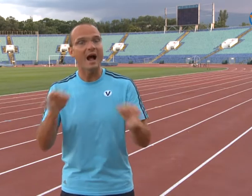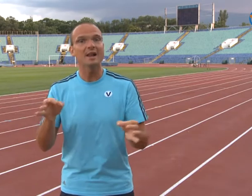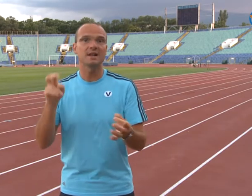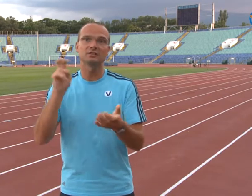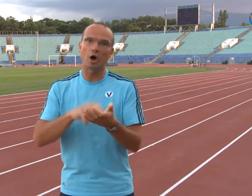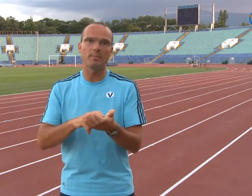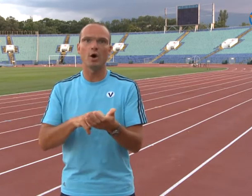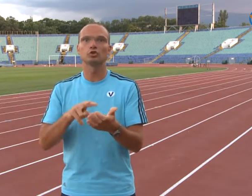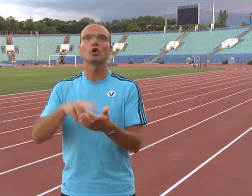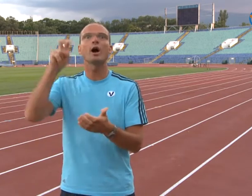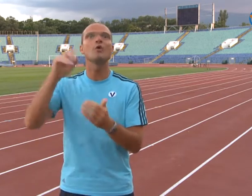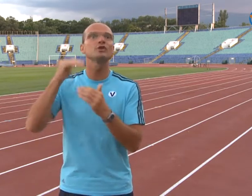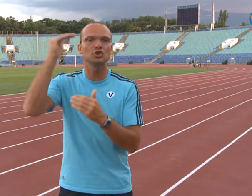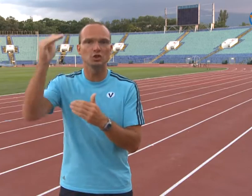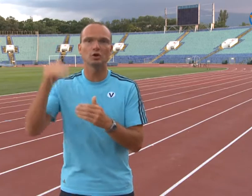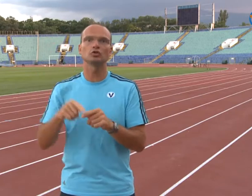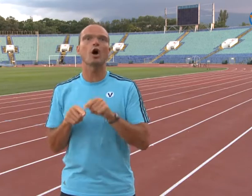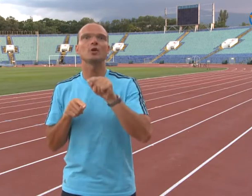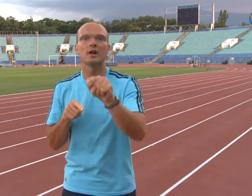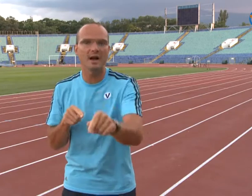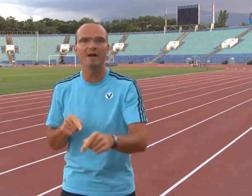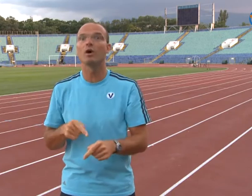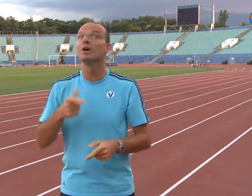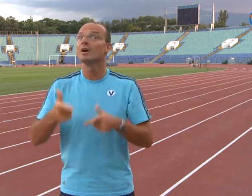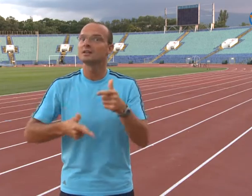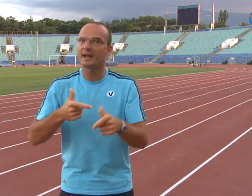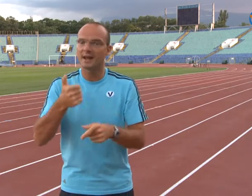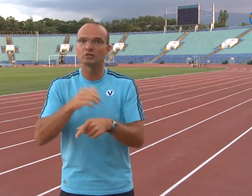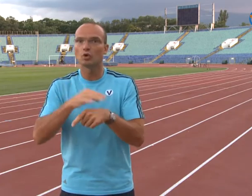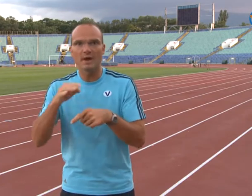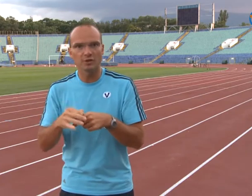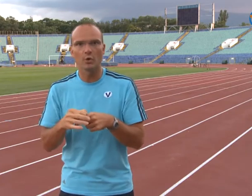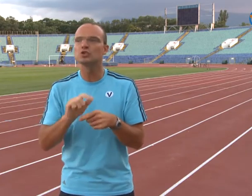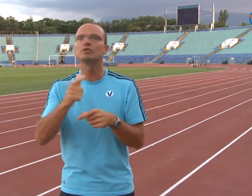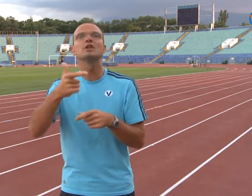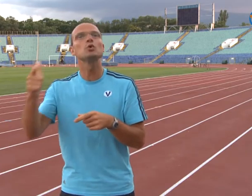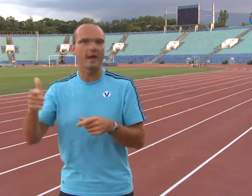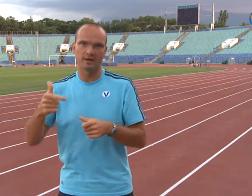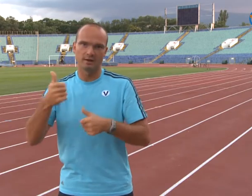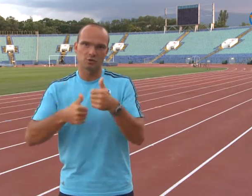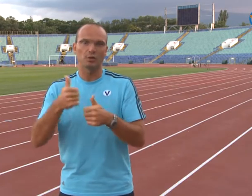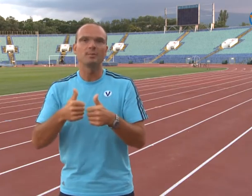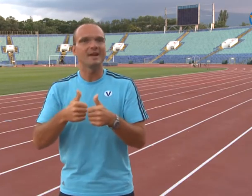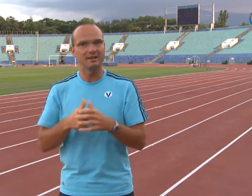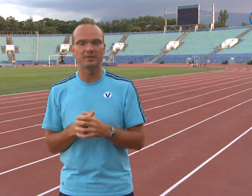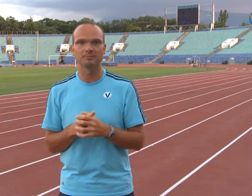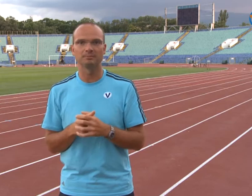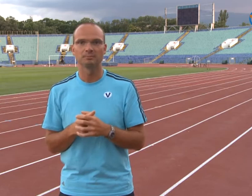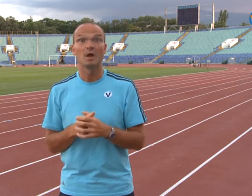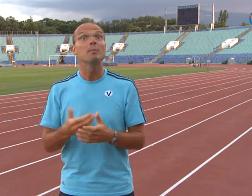finalne nastope, od skoka v višino, skoka v daljavo, teka na 100 metrov in številne druge športne prireditve.